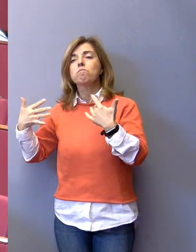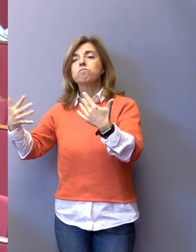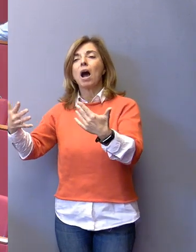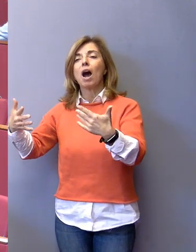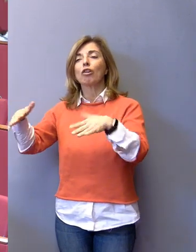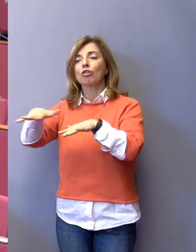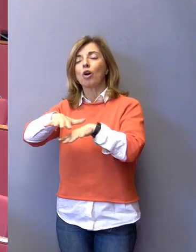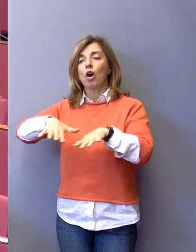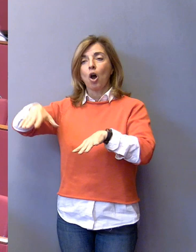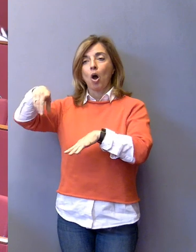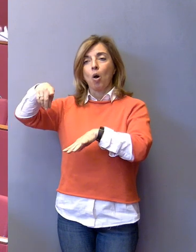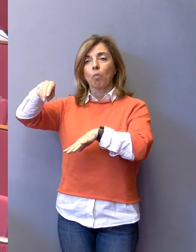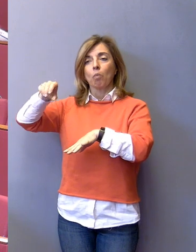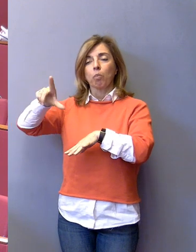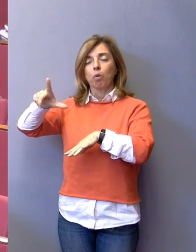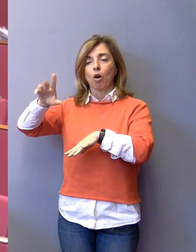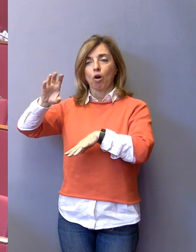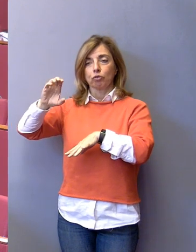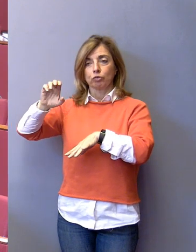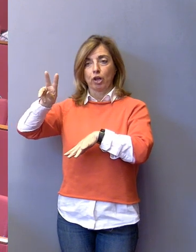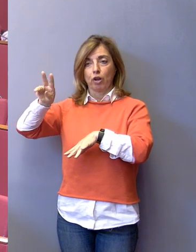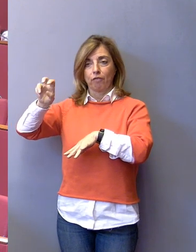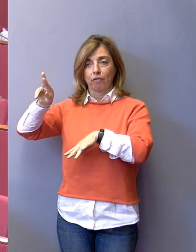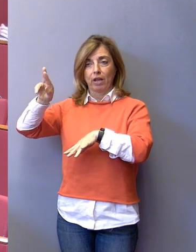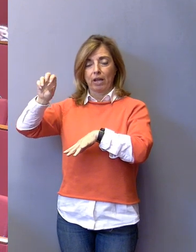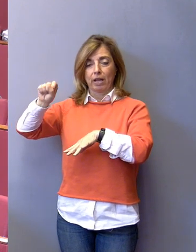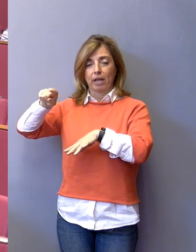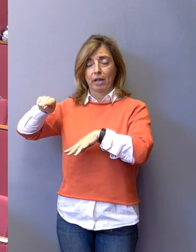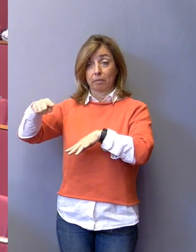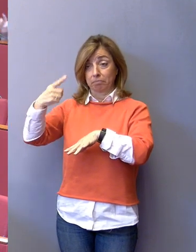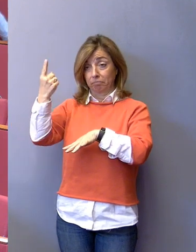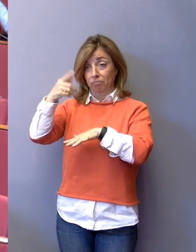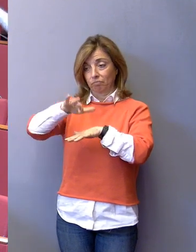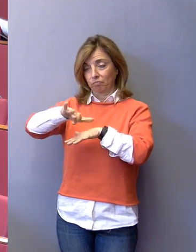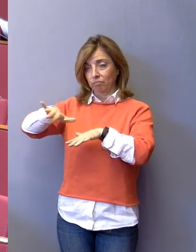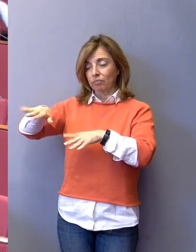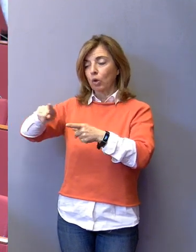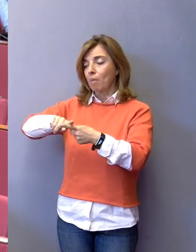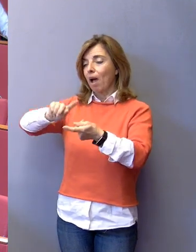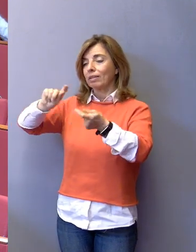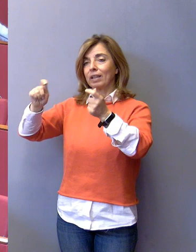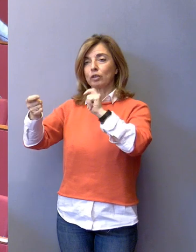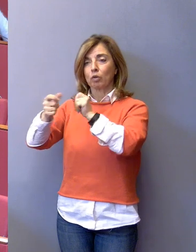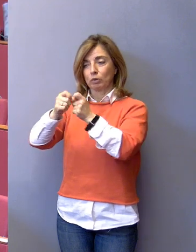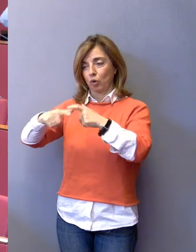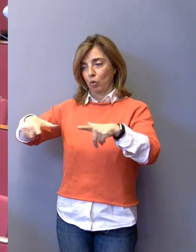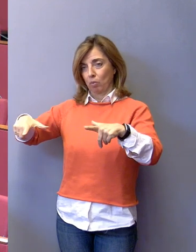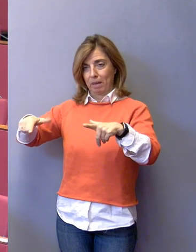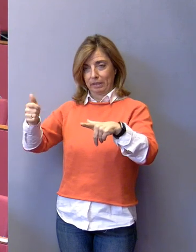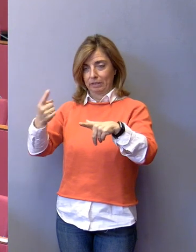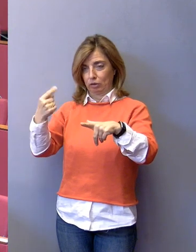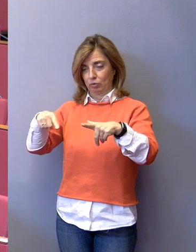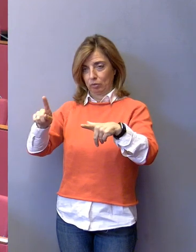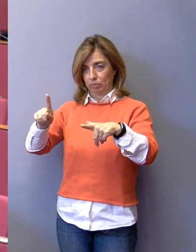ovviamente esula dagli altri percorsi che non sono che non è una trasformazione urbanistica soltanto cioè